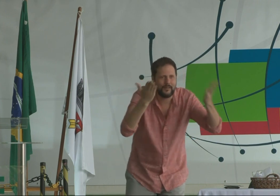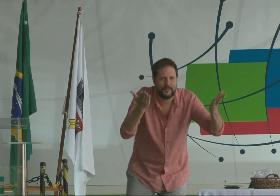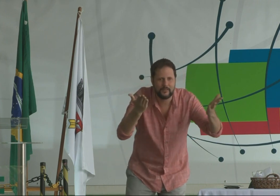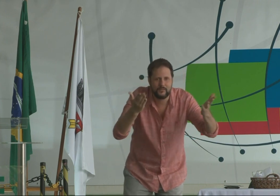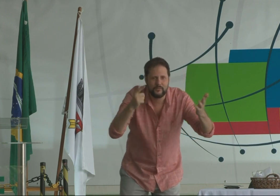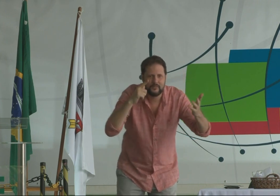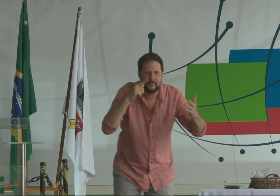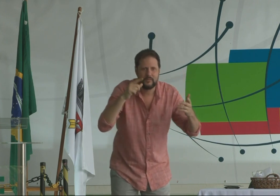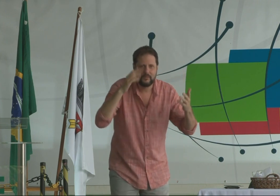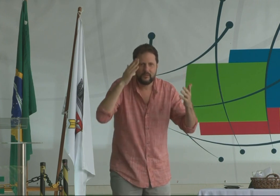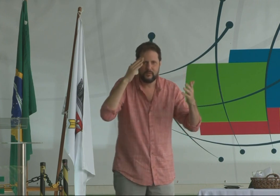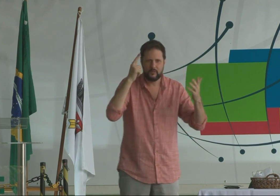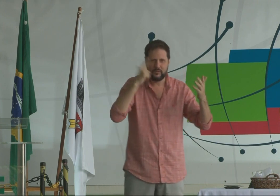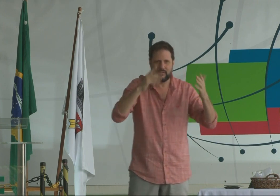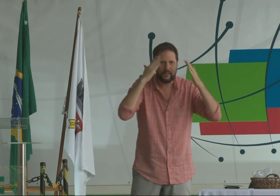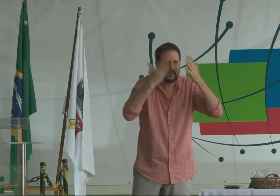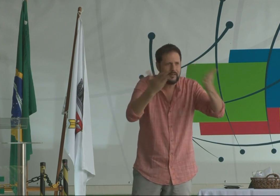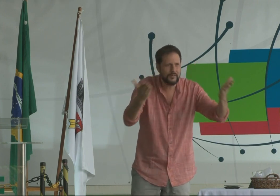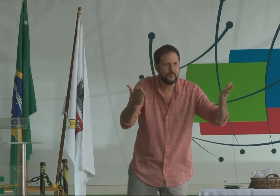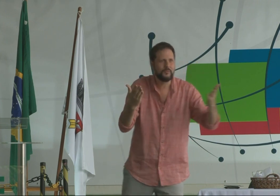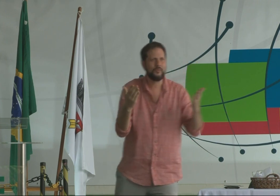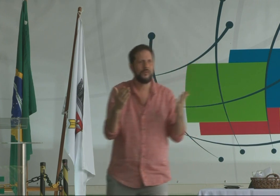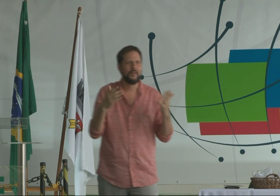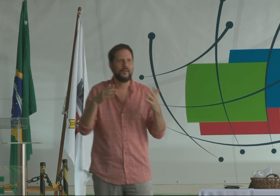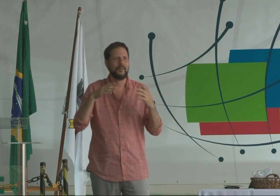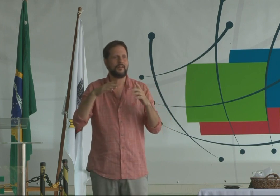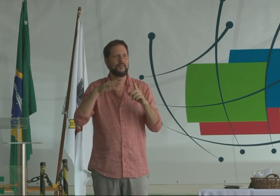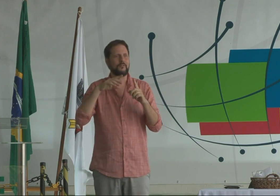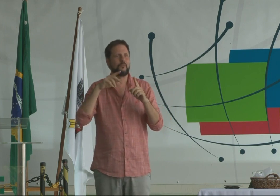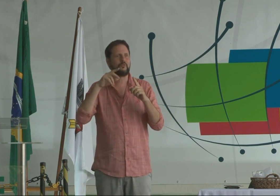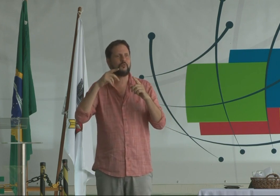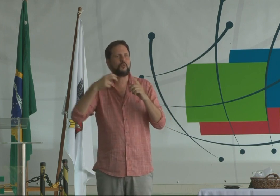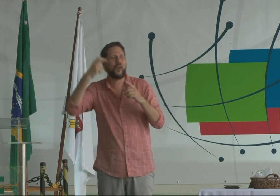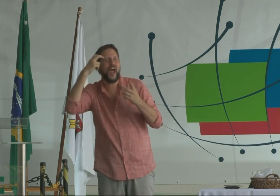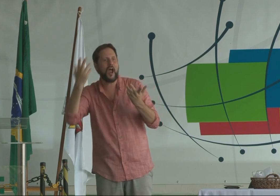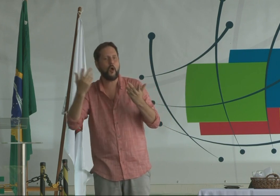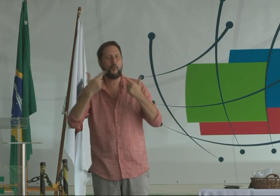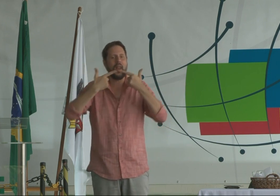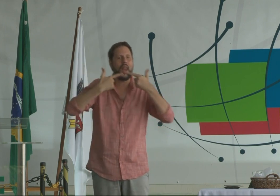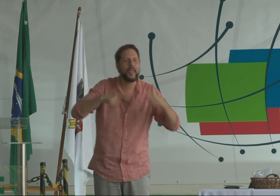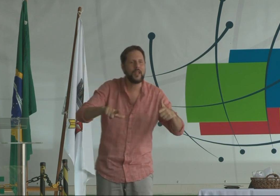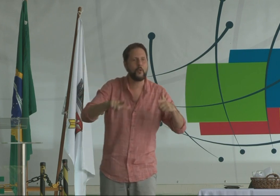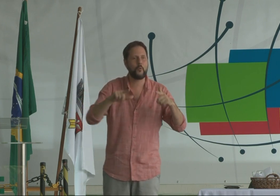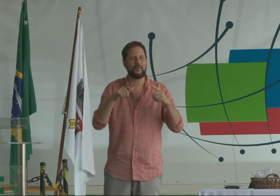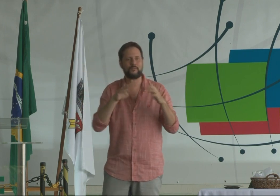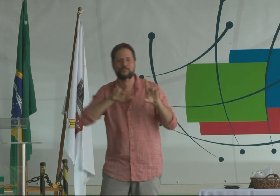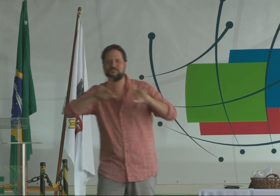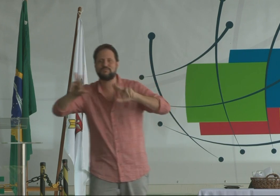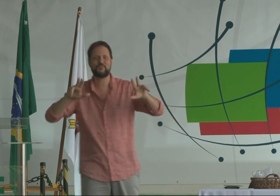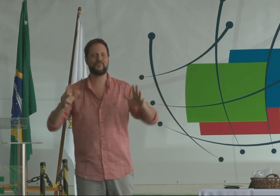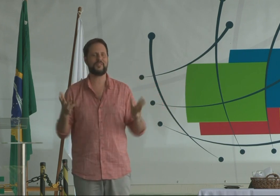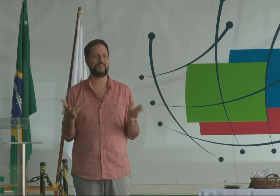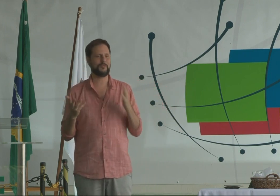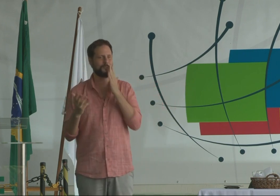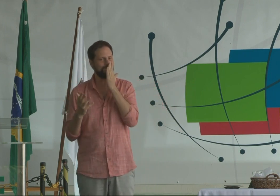dessa frase. Vocês conseguem entender isso? Esse é o meu processo de apropriação. Isso é uma questão cultural, de